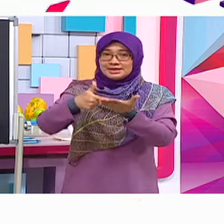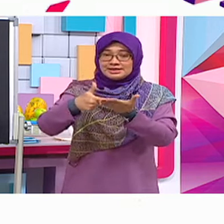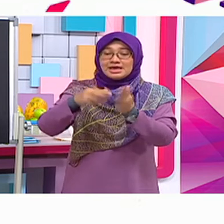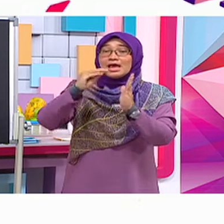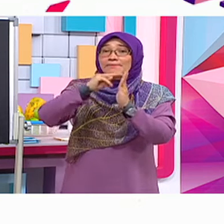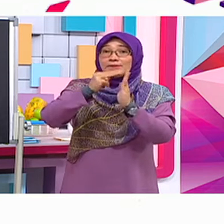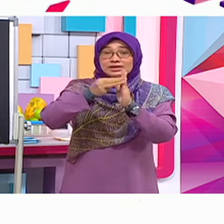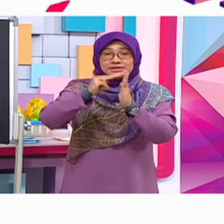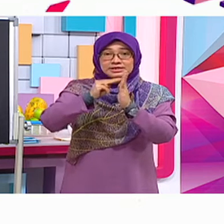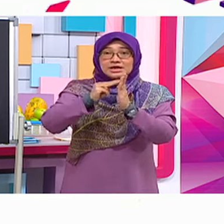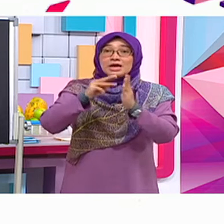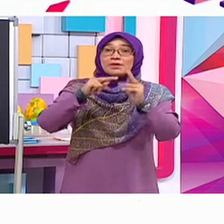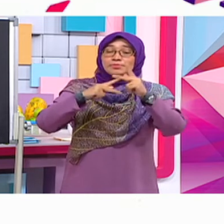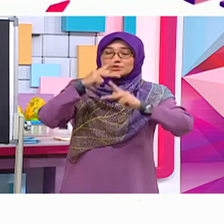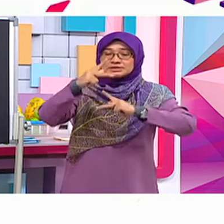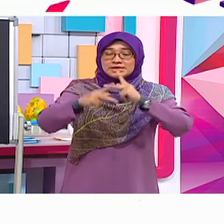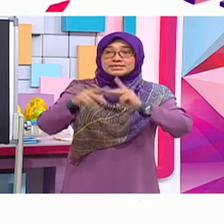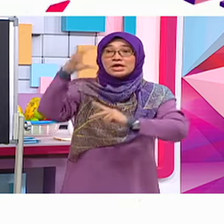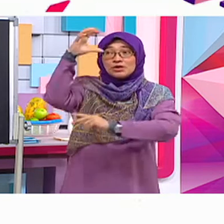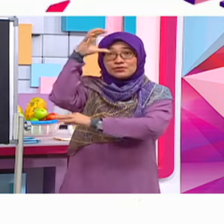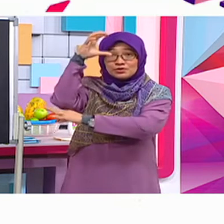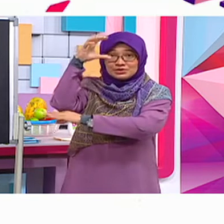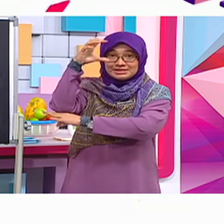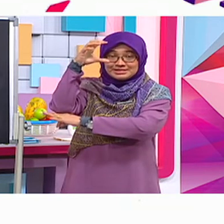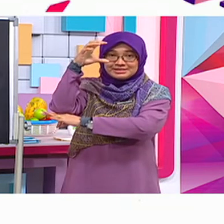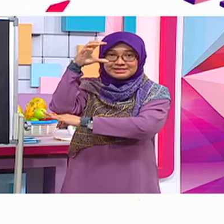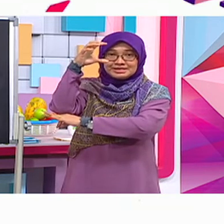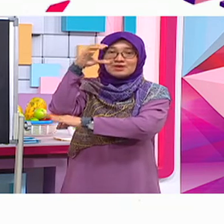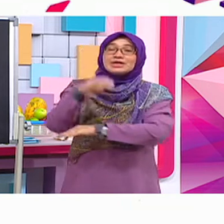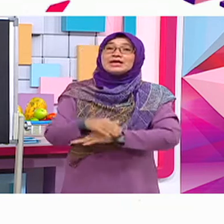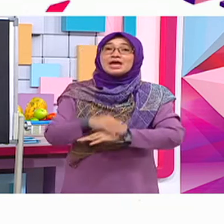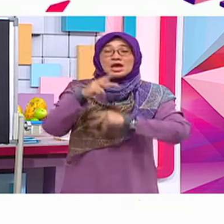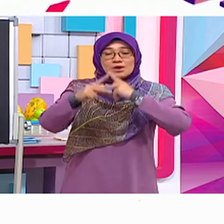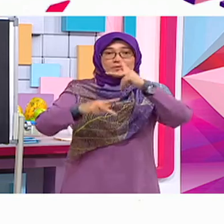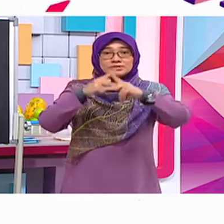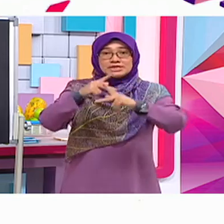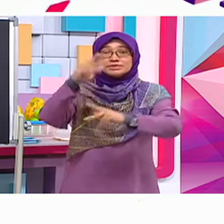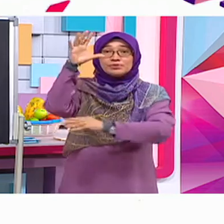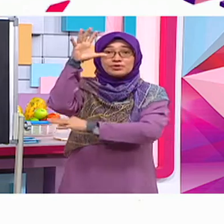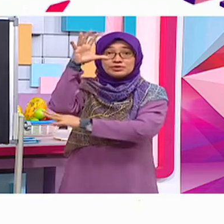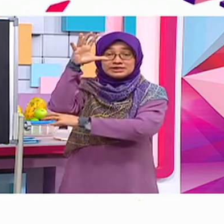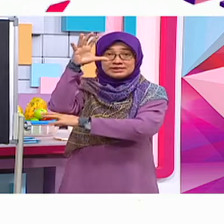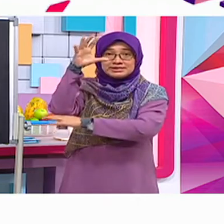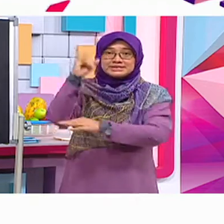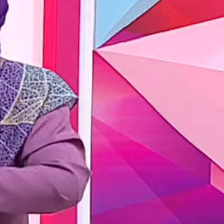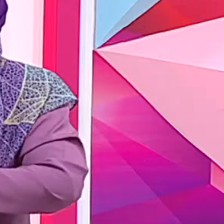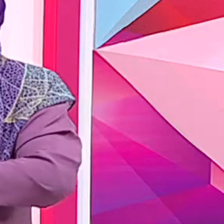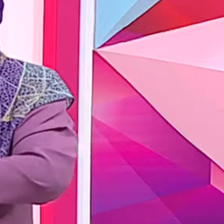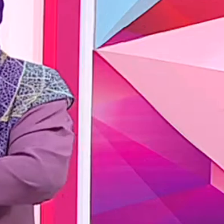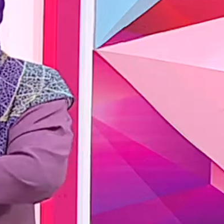sekali makna proses fotosintesis Oke proses fotosintesis ialah